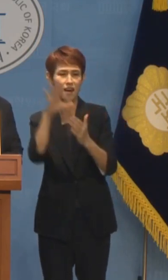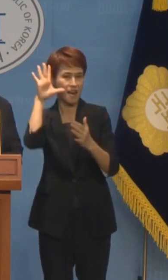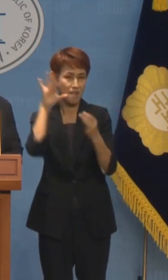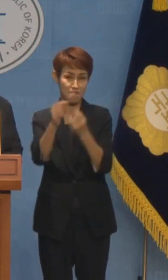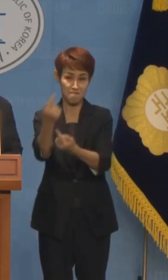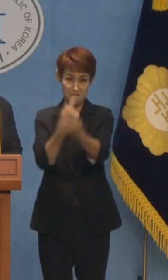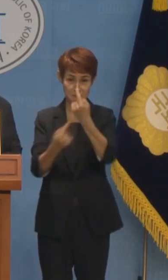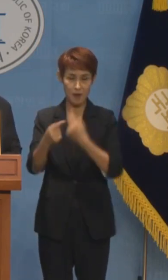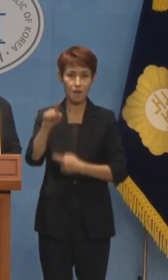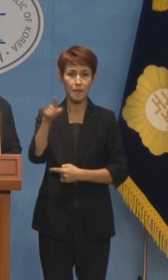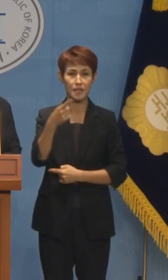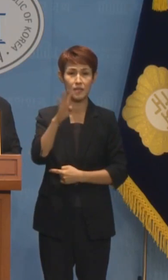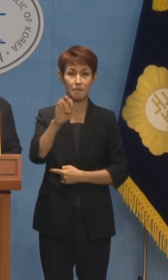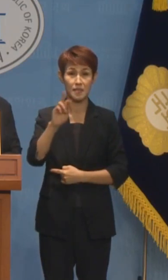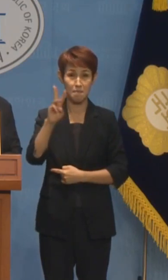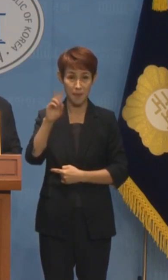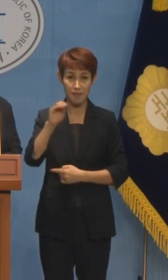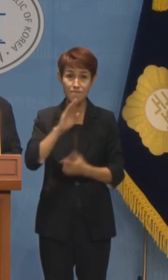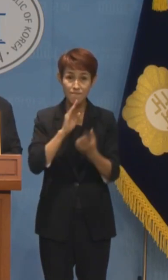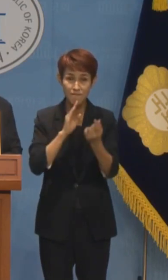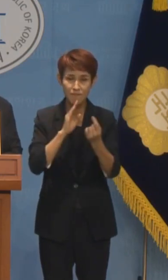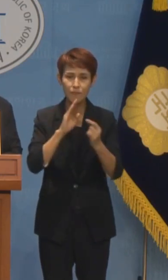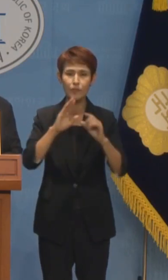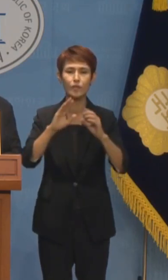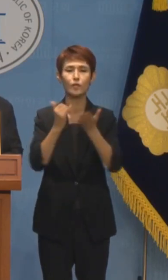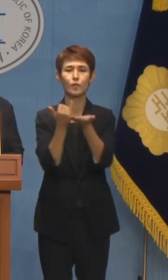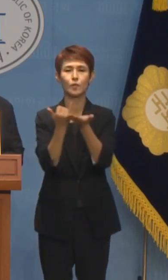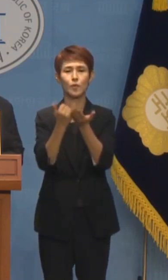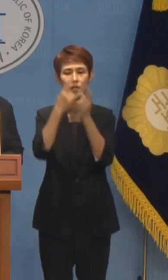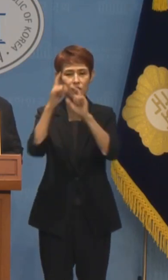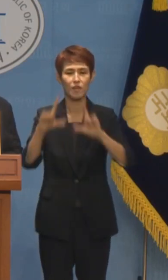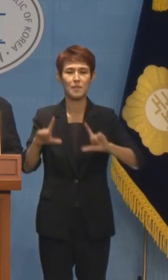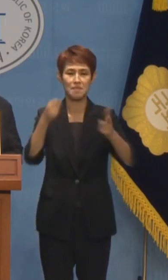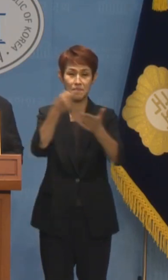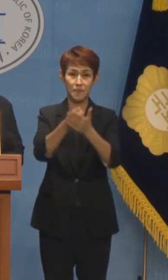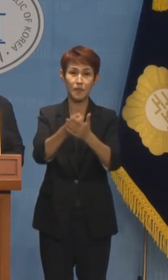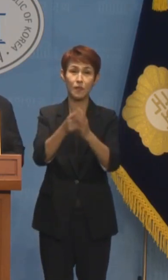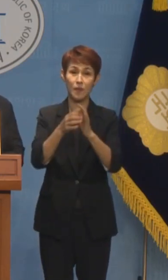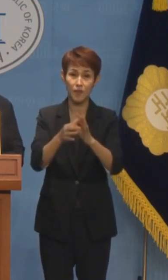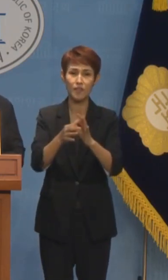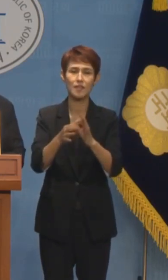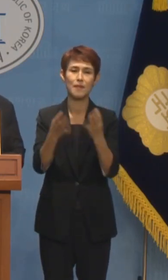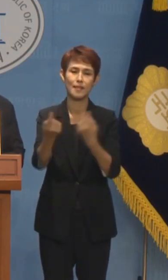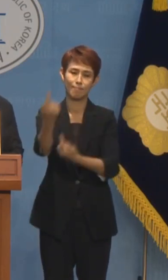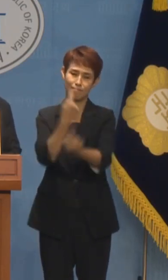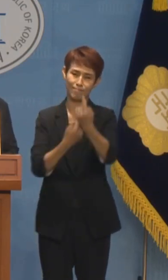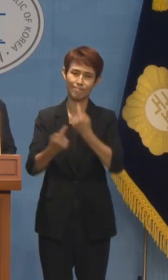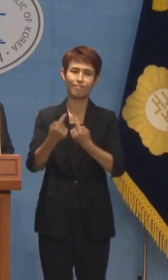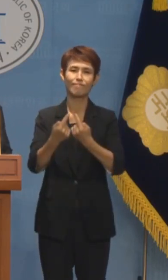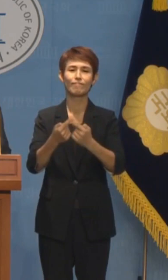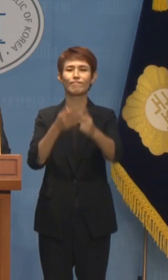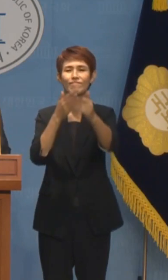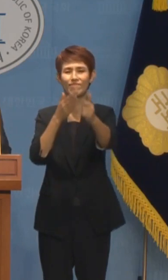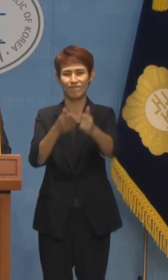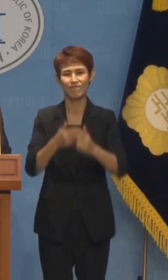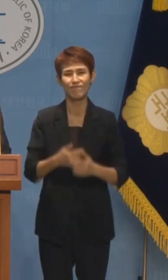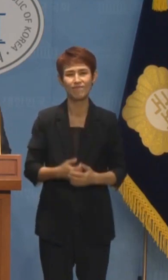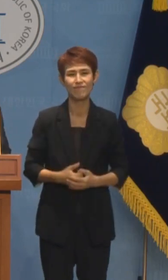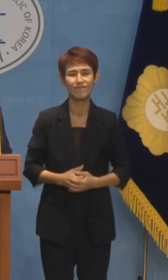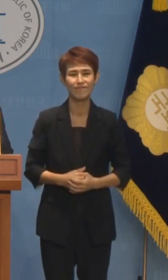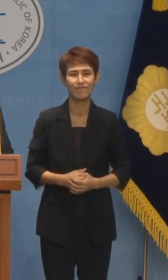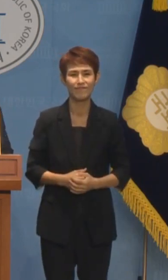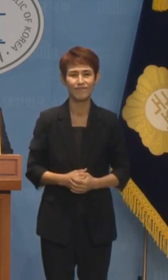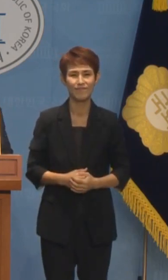이번 독도 기념일 지정에 대한 국민 동의 청원에도 많은 국민들이 함께 참여해 주시기를